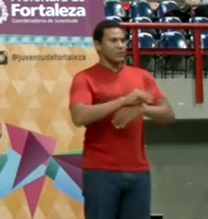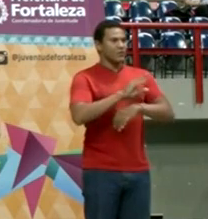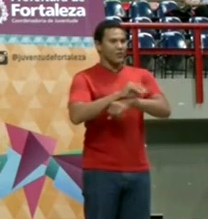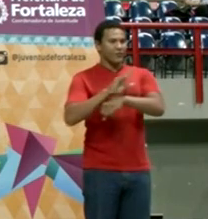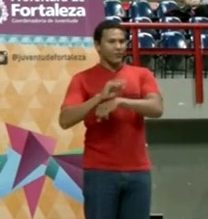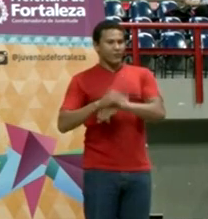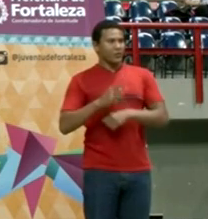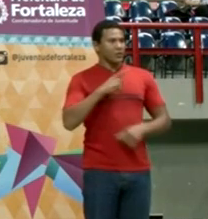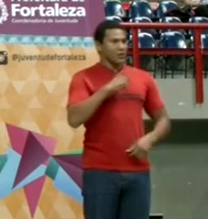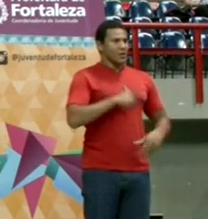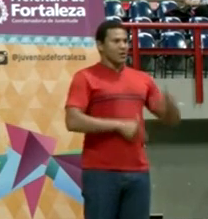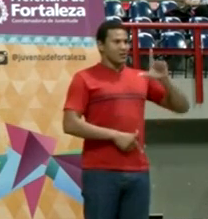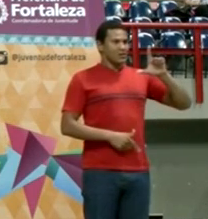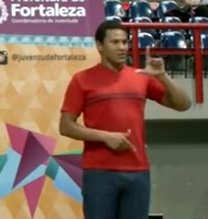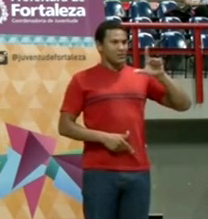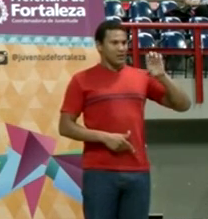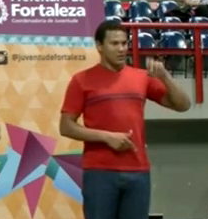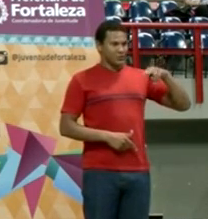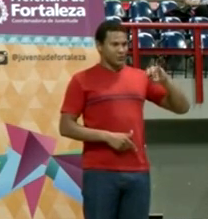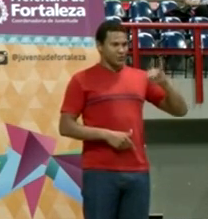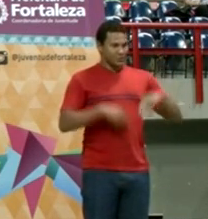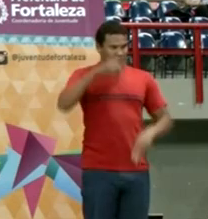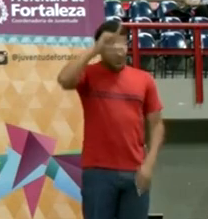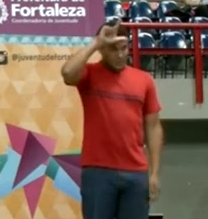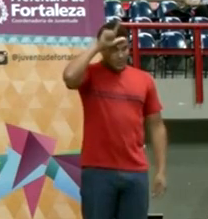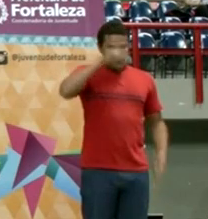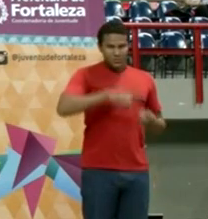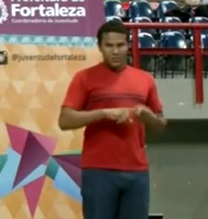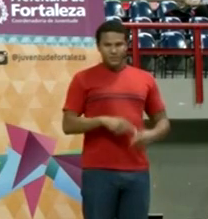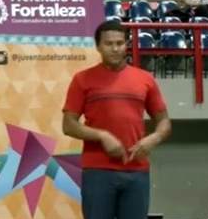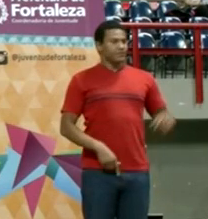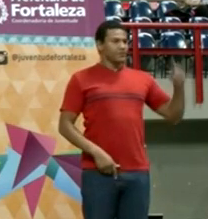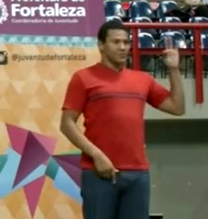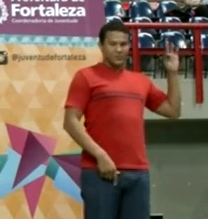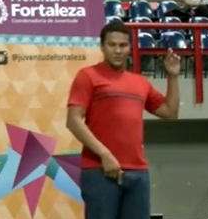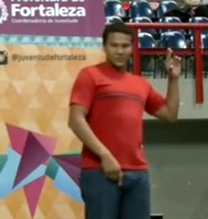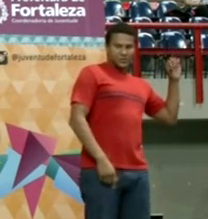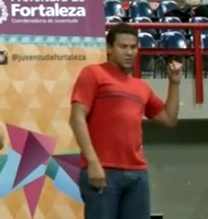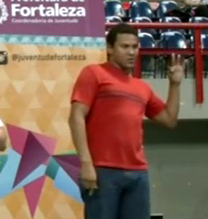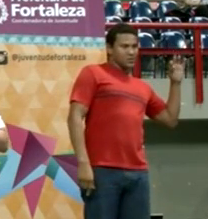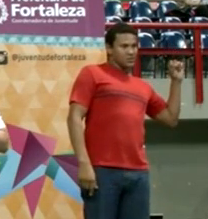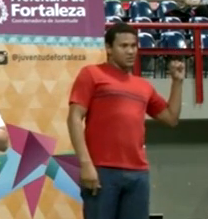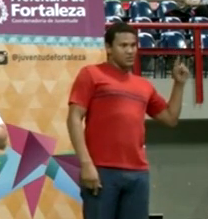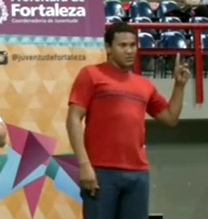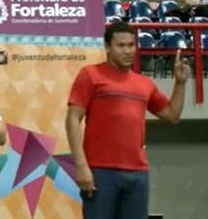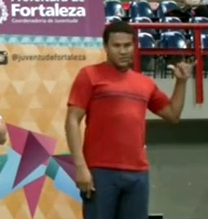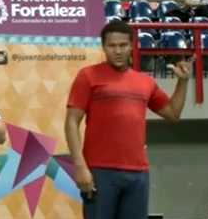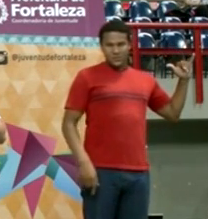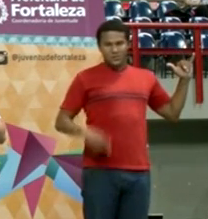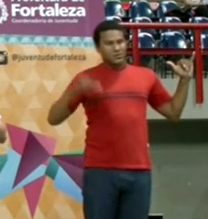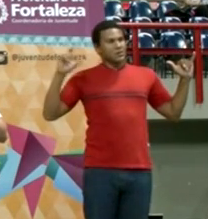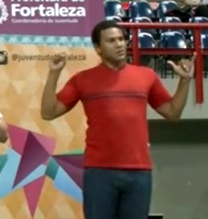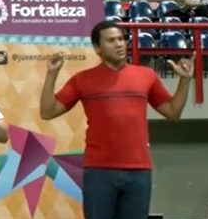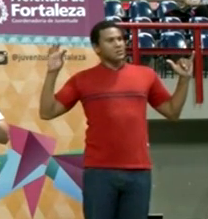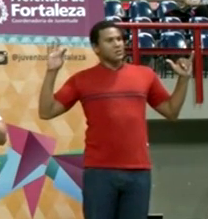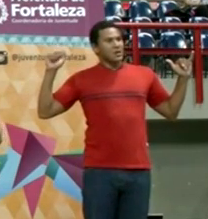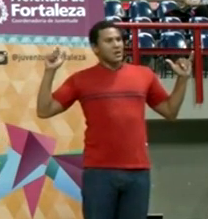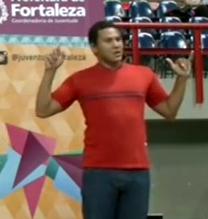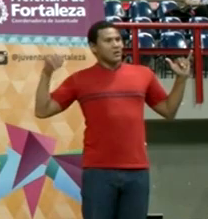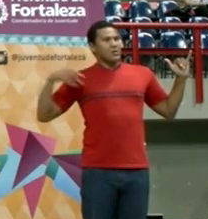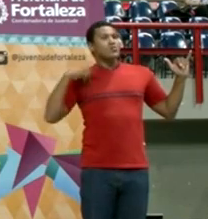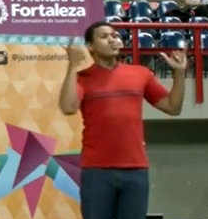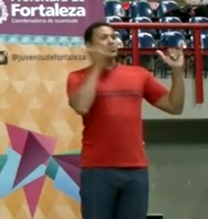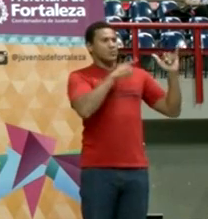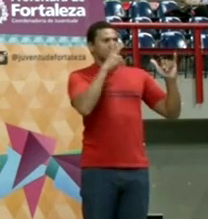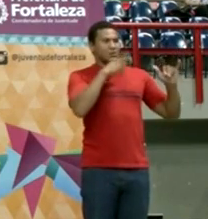foto estava o Lenin discursando e aqui atrás o Trotsky e o Stalin. E aí o Stalin tirava o Trotsky da foto, conseguiu uma maneira